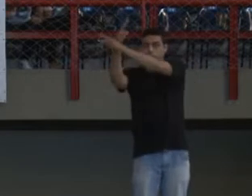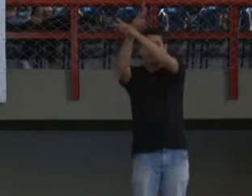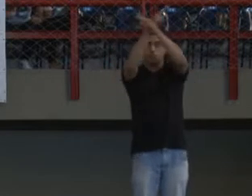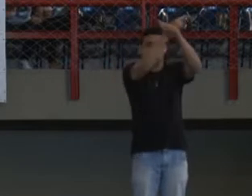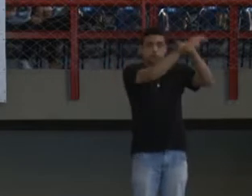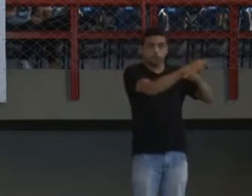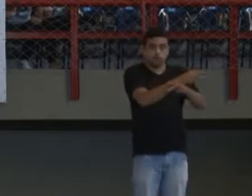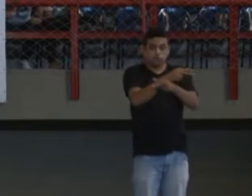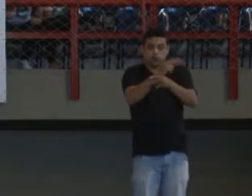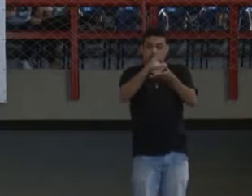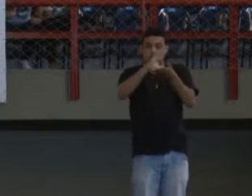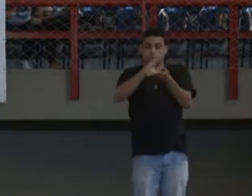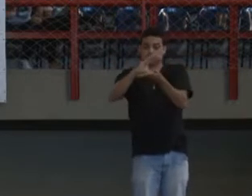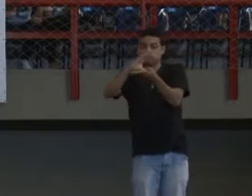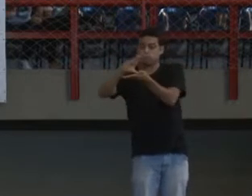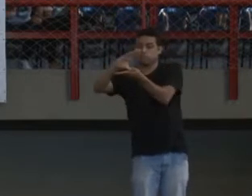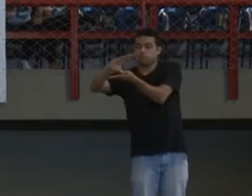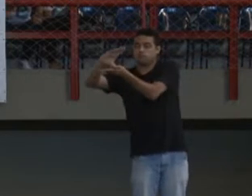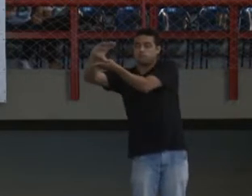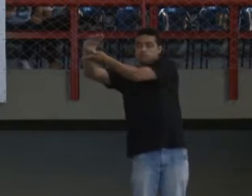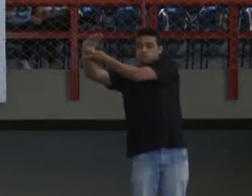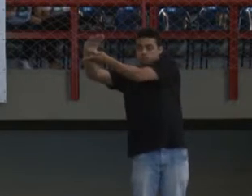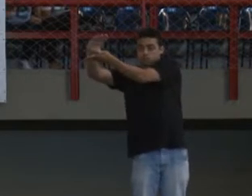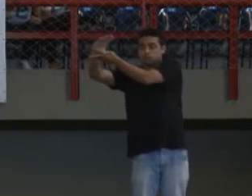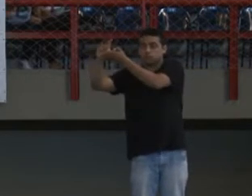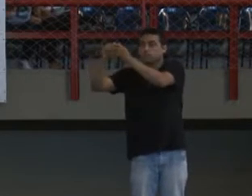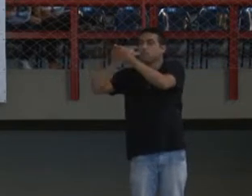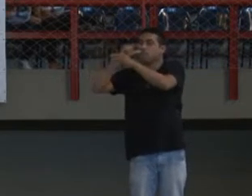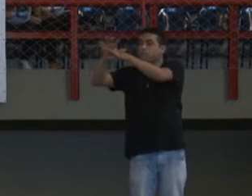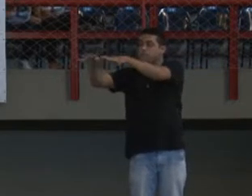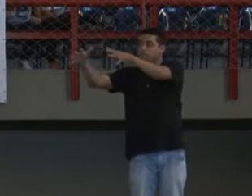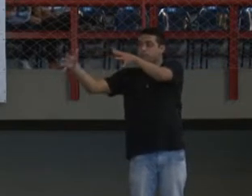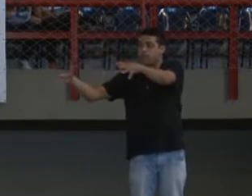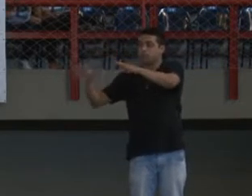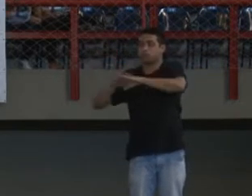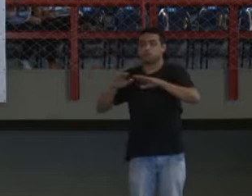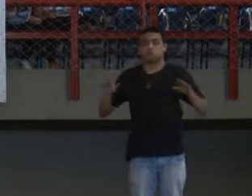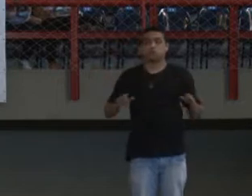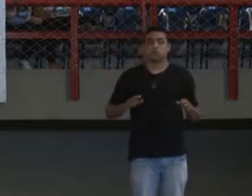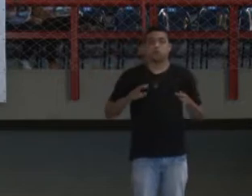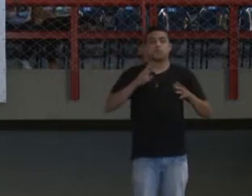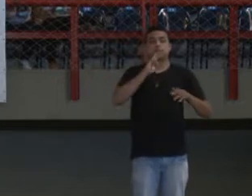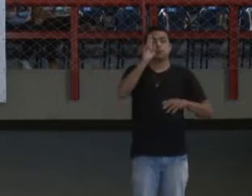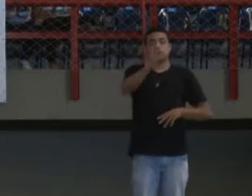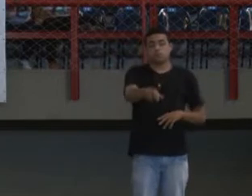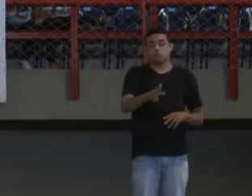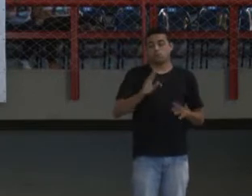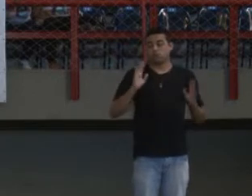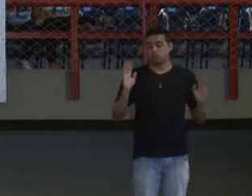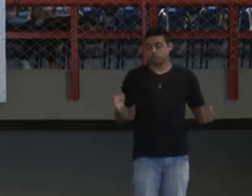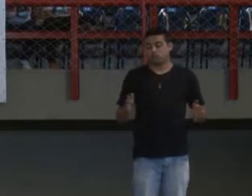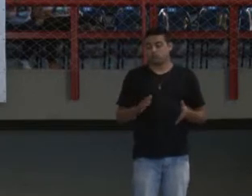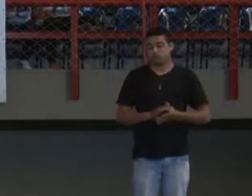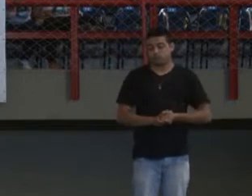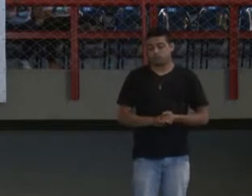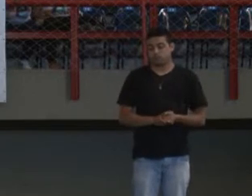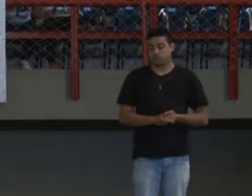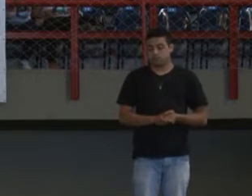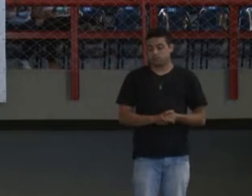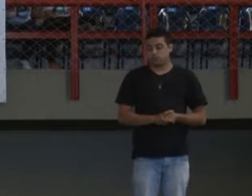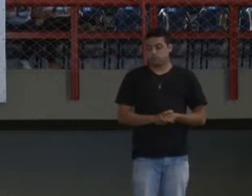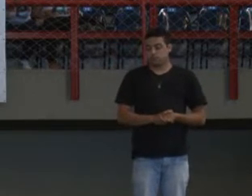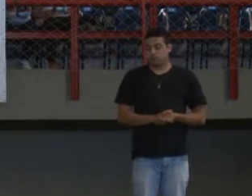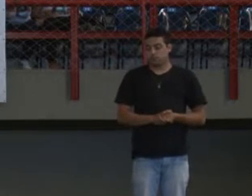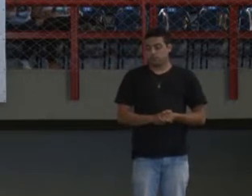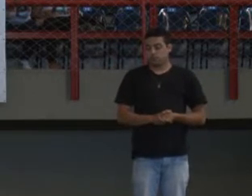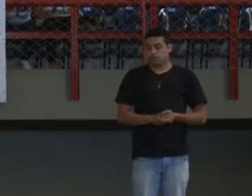vento vai soprar do continente para o mar, levando a jangada para alto mar. Pronto. Está aí respondida a tua questão de gabarito de provas.